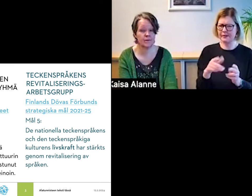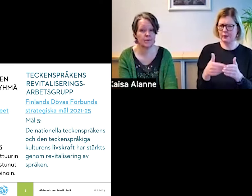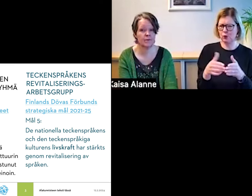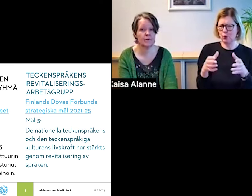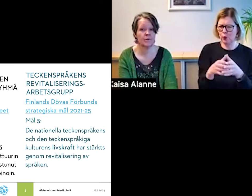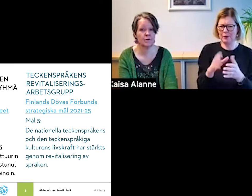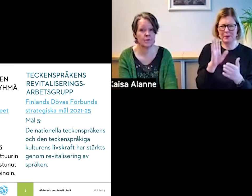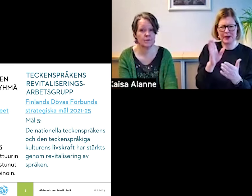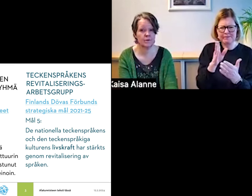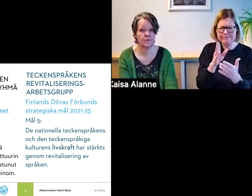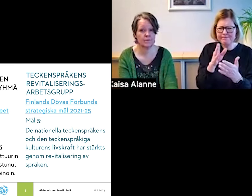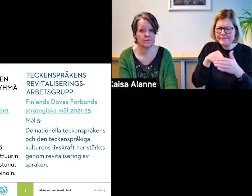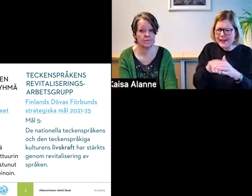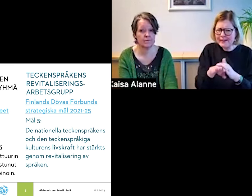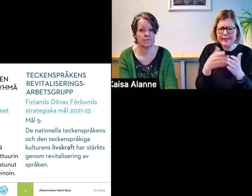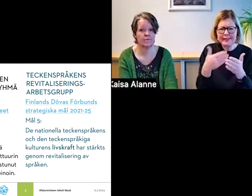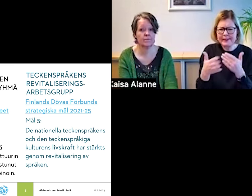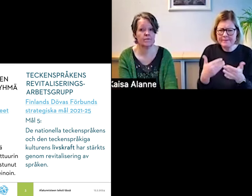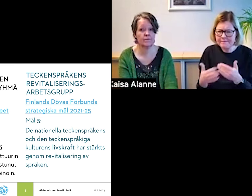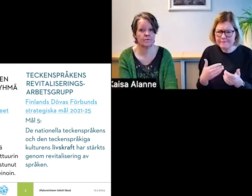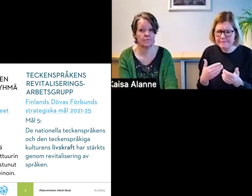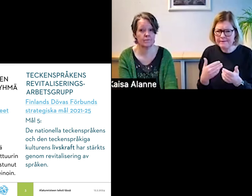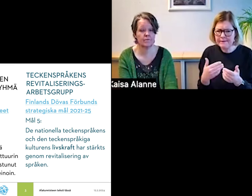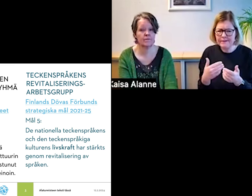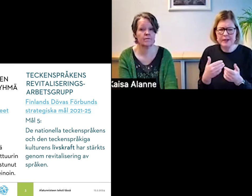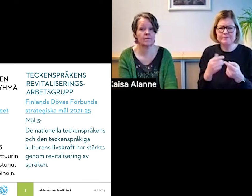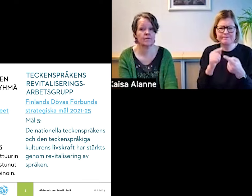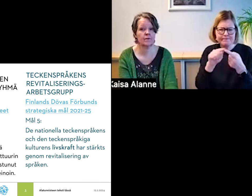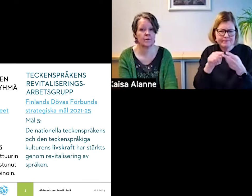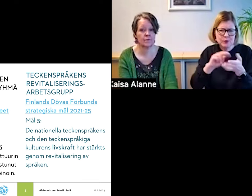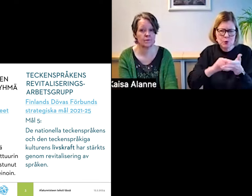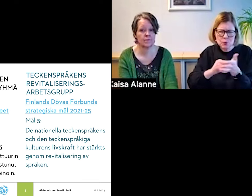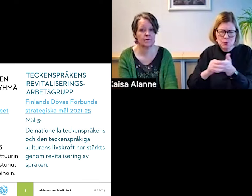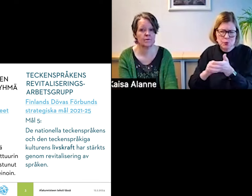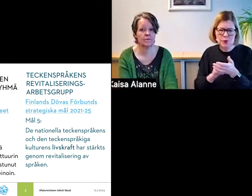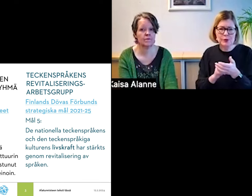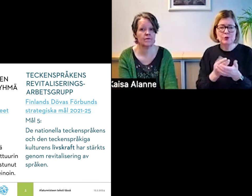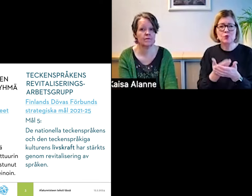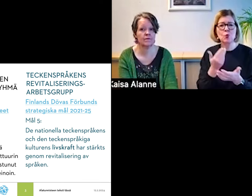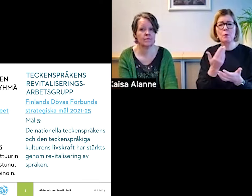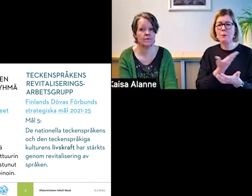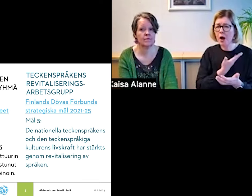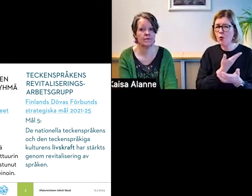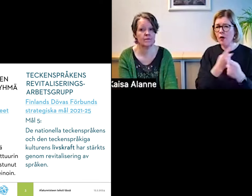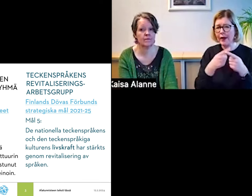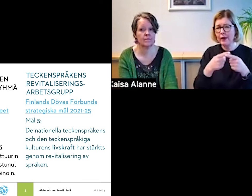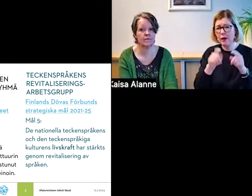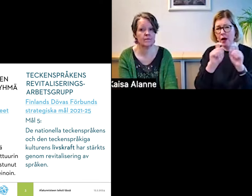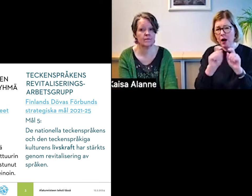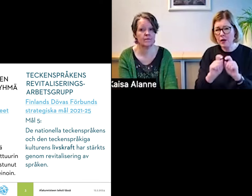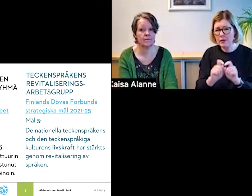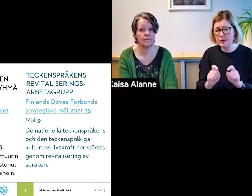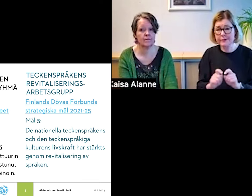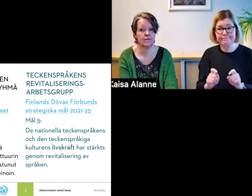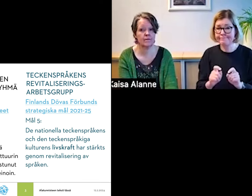Viime vuoden aikana kokoontumisissa mietimme ryhmän tavoitteita ja mitä tämän ryhmän yhdessä voisimme